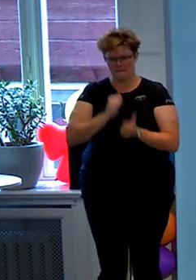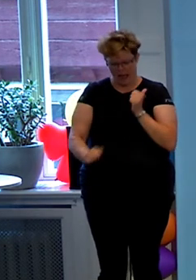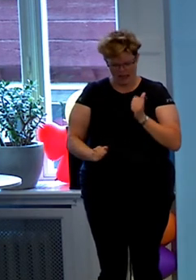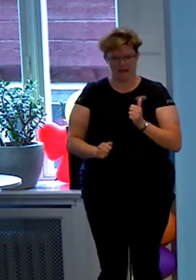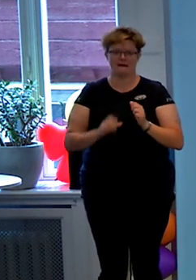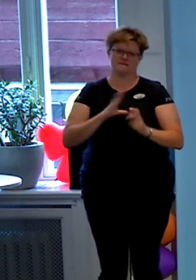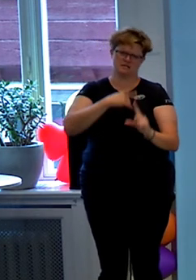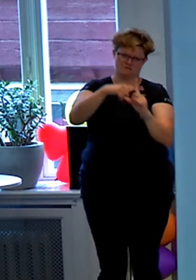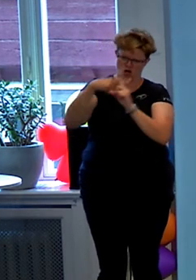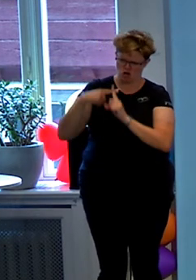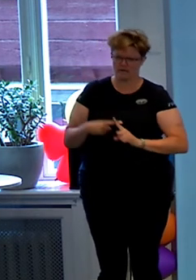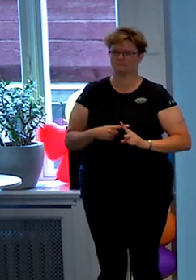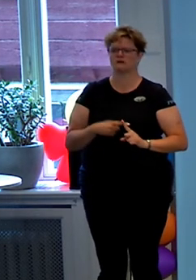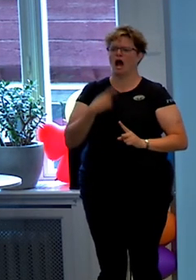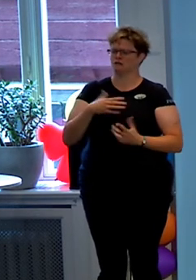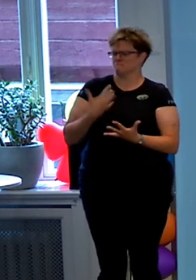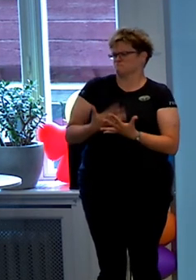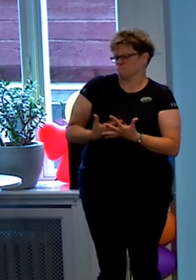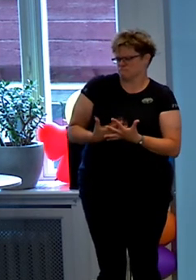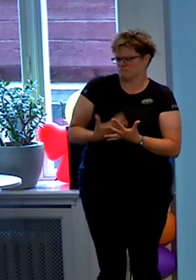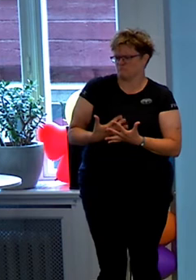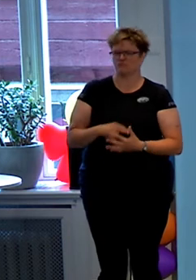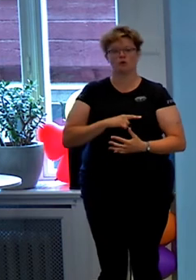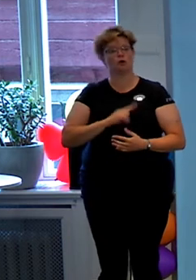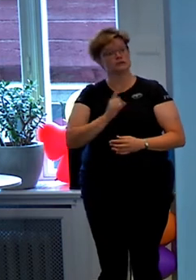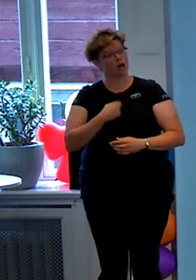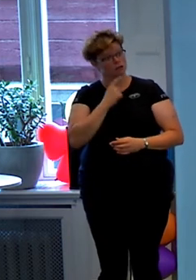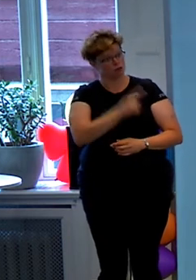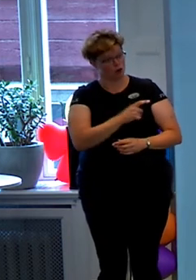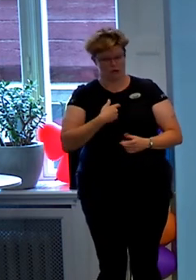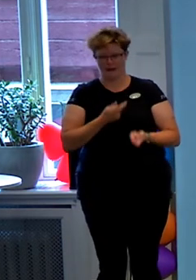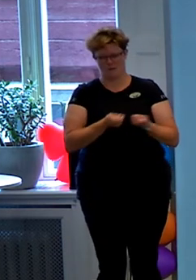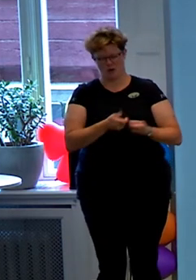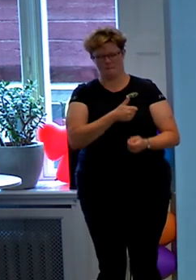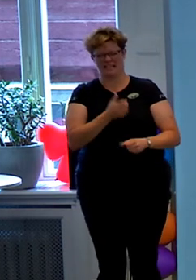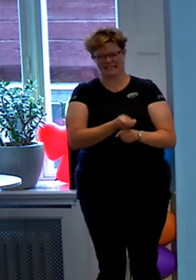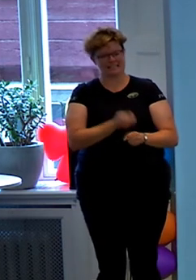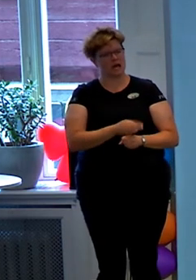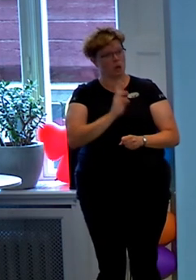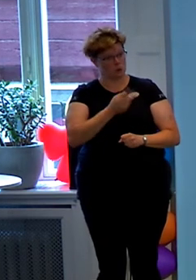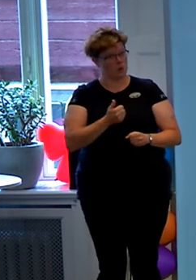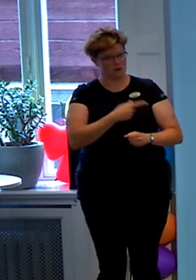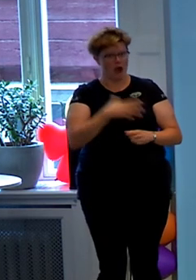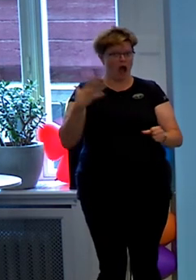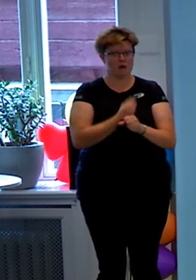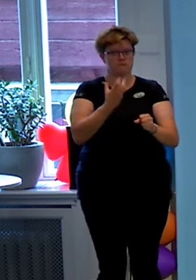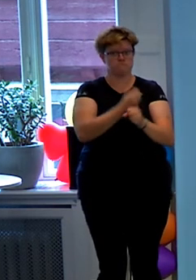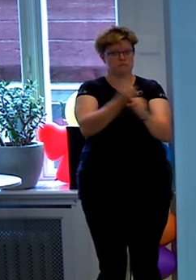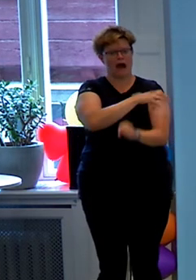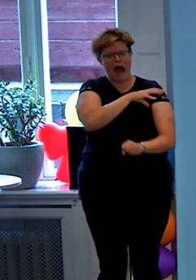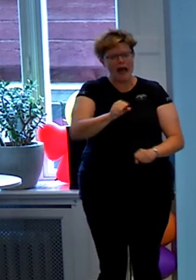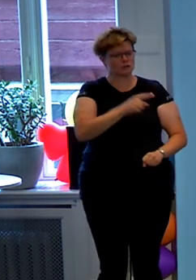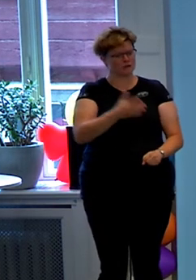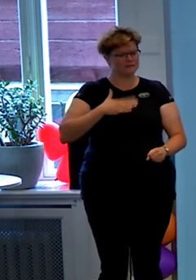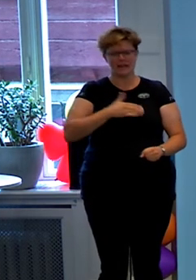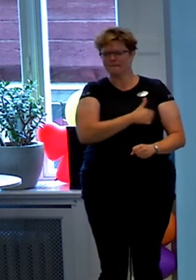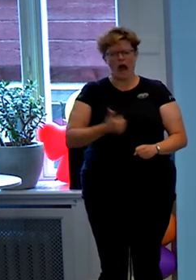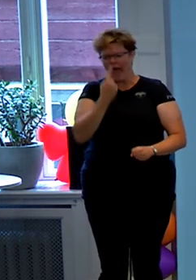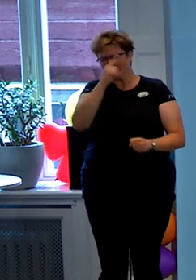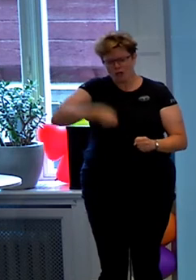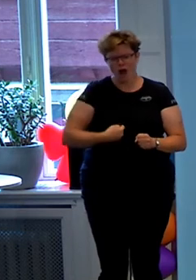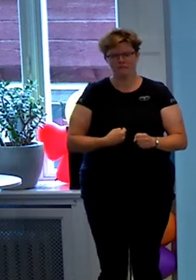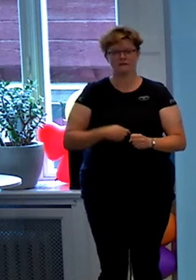detta. Och han talade sig väldigt varm om det, men så sa jag till honom som moderator, bara för att testa, nu får du igenom allt vad du vill, allt vad du vill. Det finns bara ett